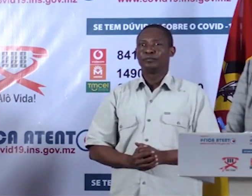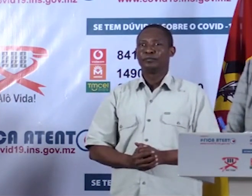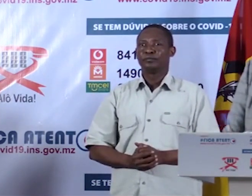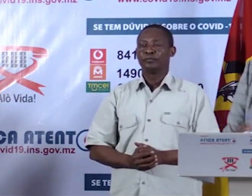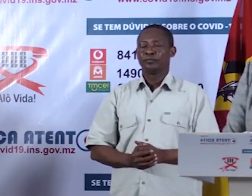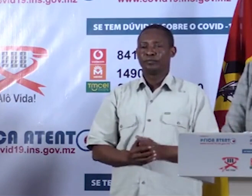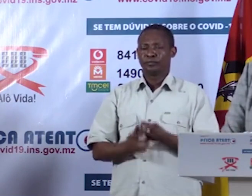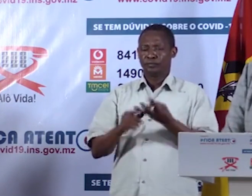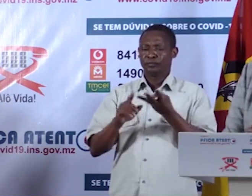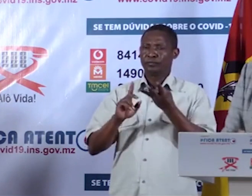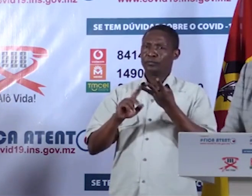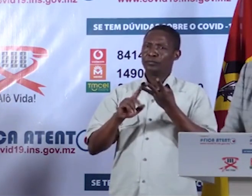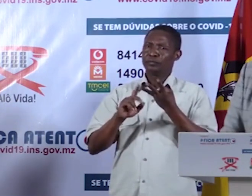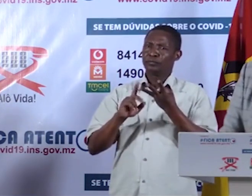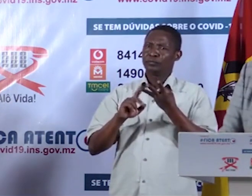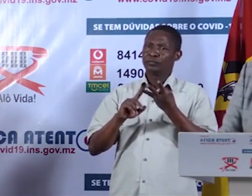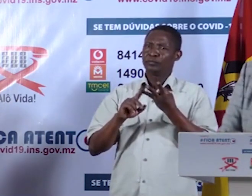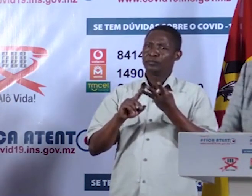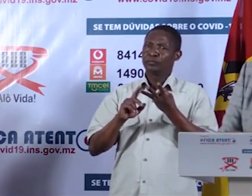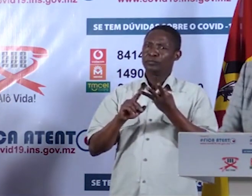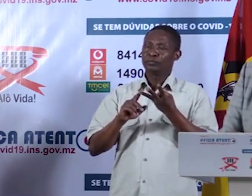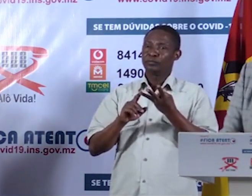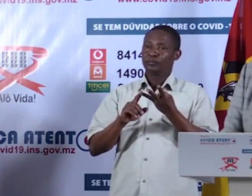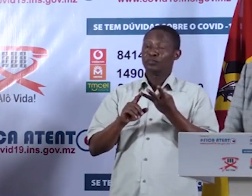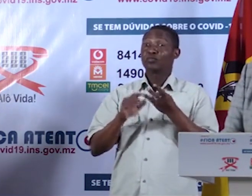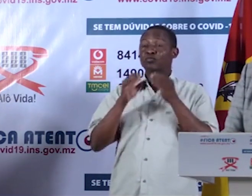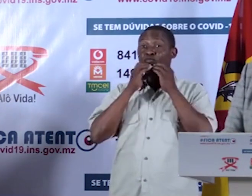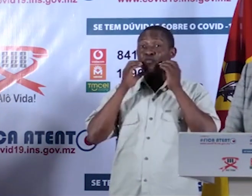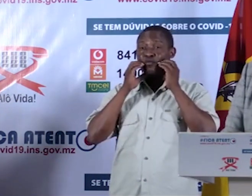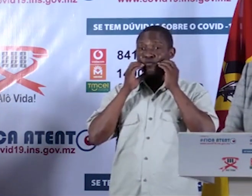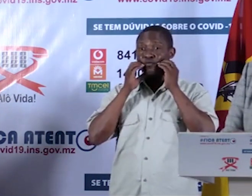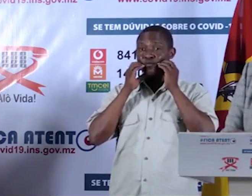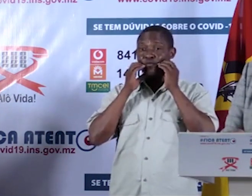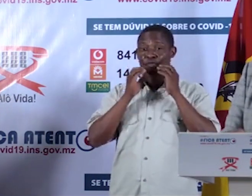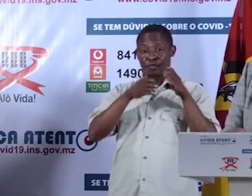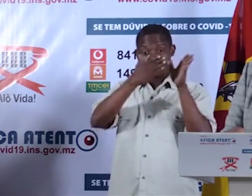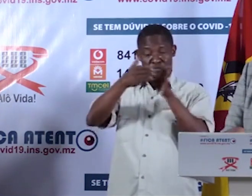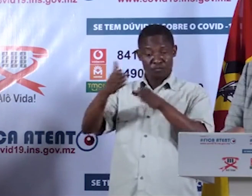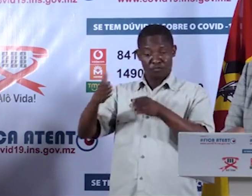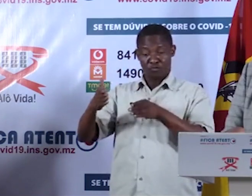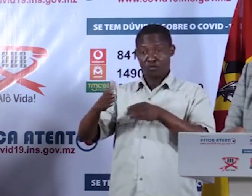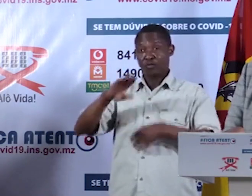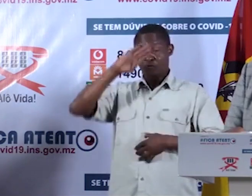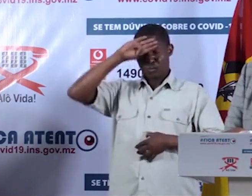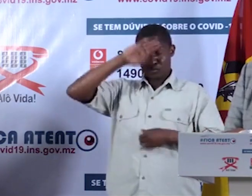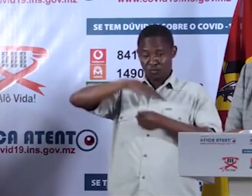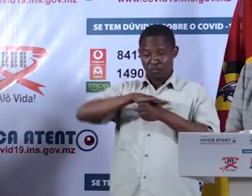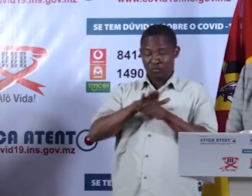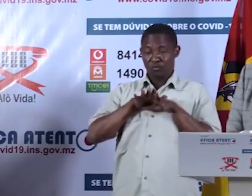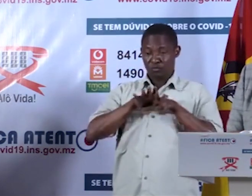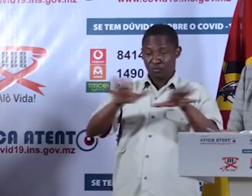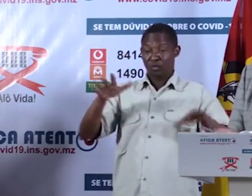E gostaríamos de realçar que ainda não temos nenhum óbito devido à infecção